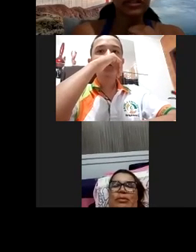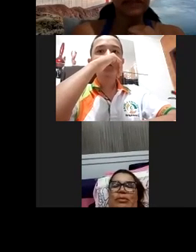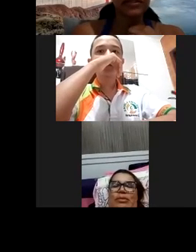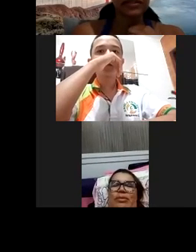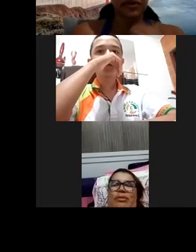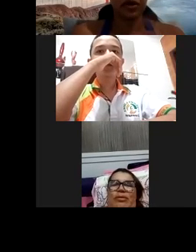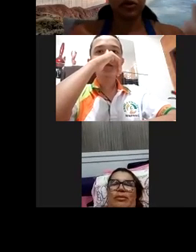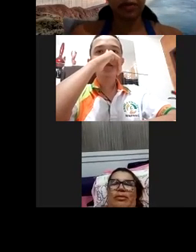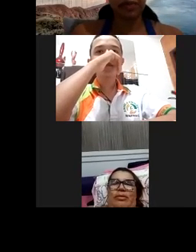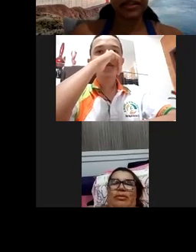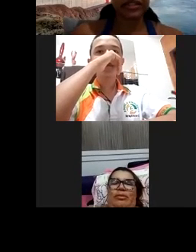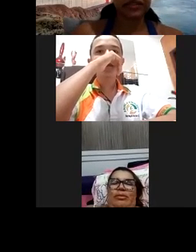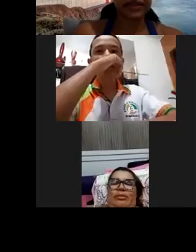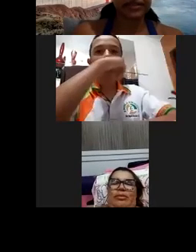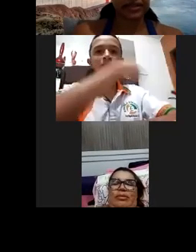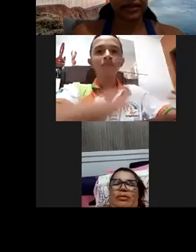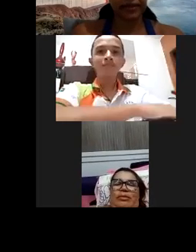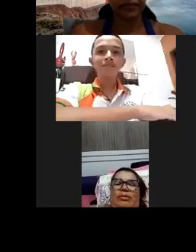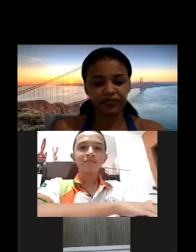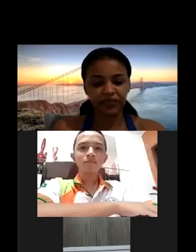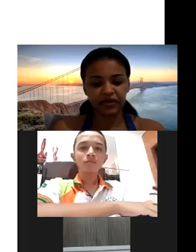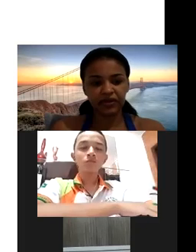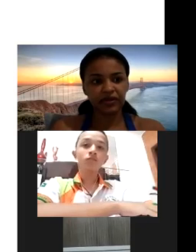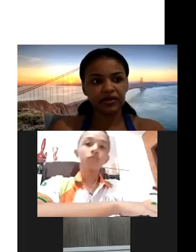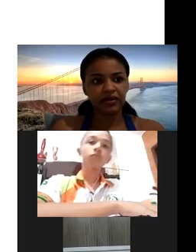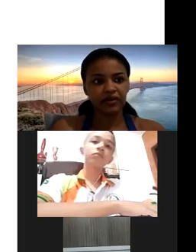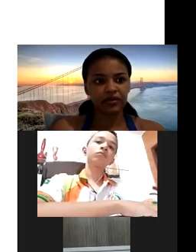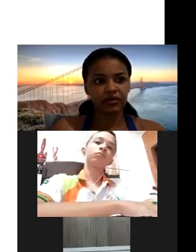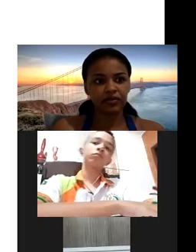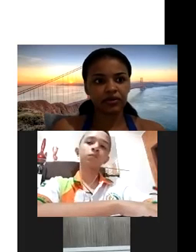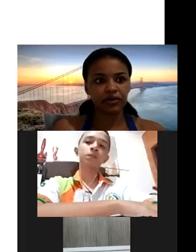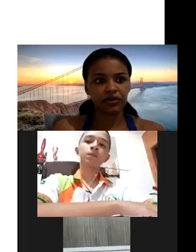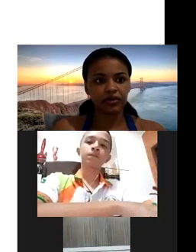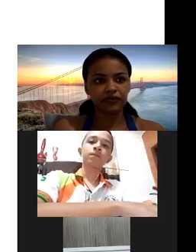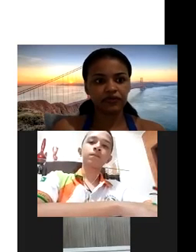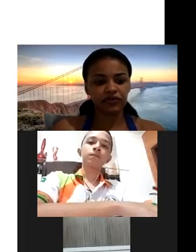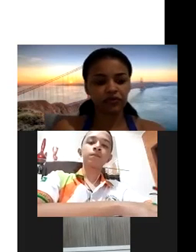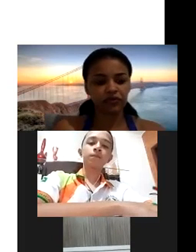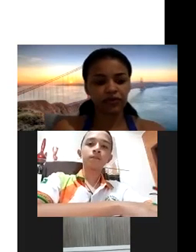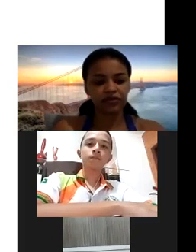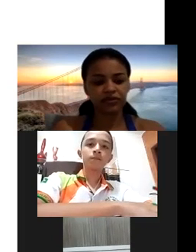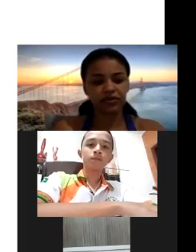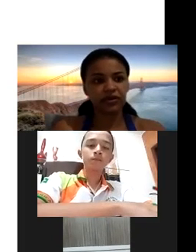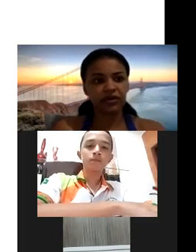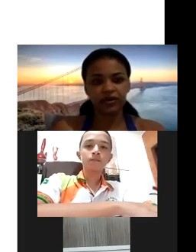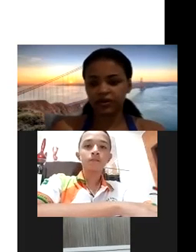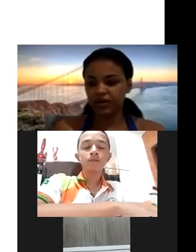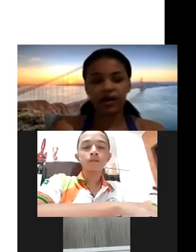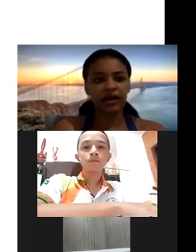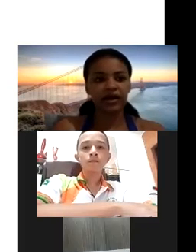e eu acho que tava assim normalmente a gente vê assim né o Johnny